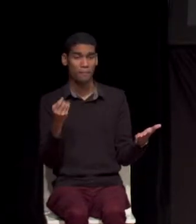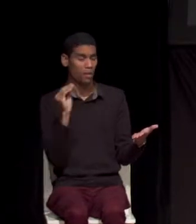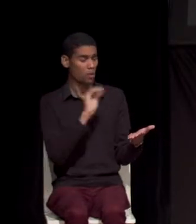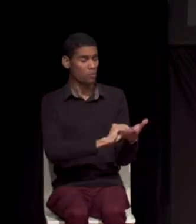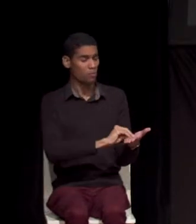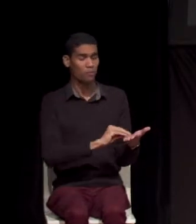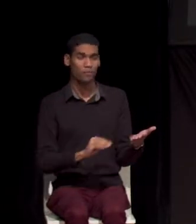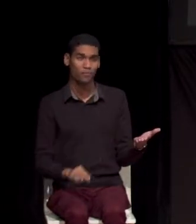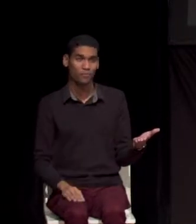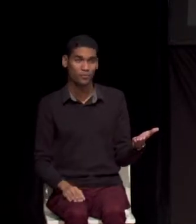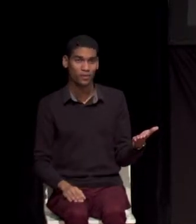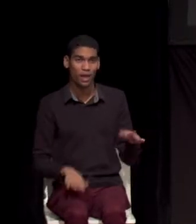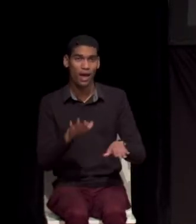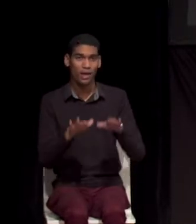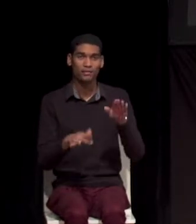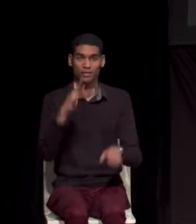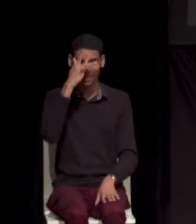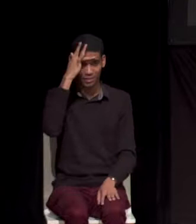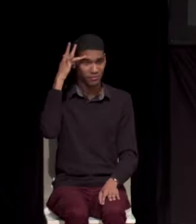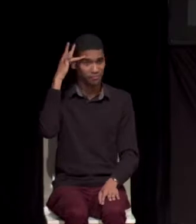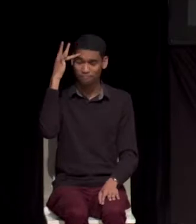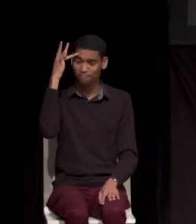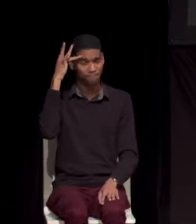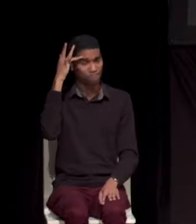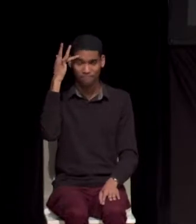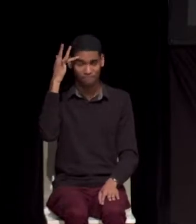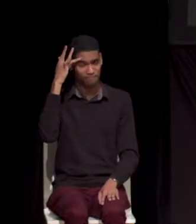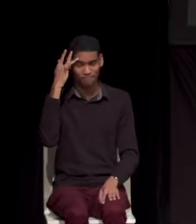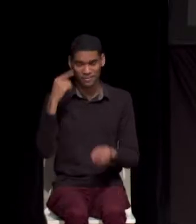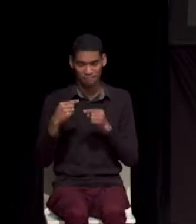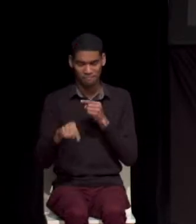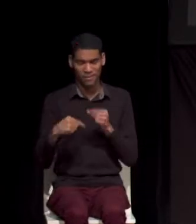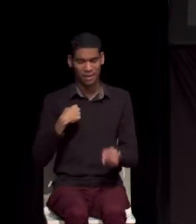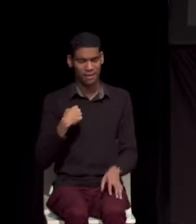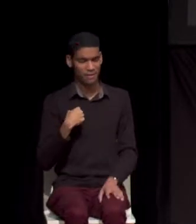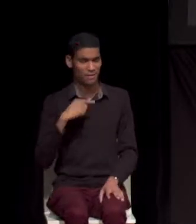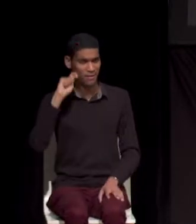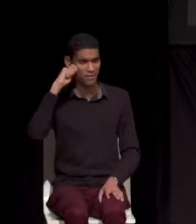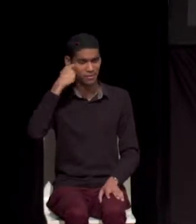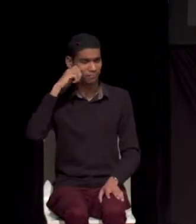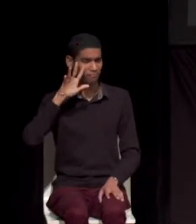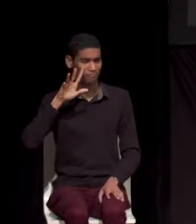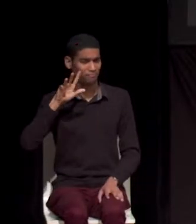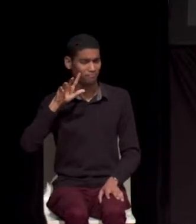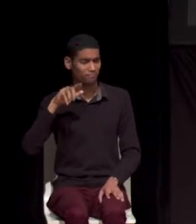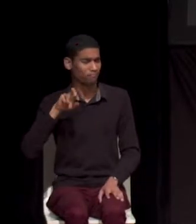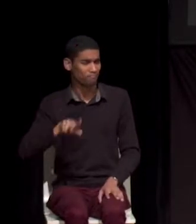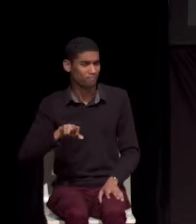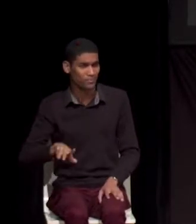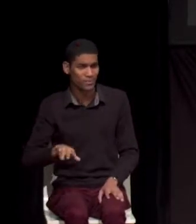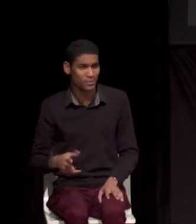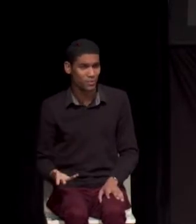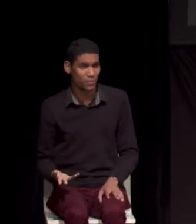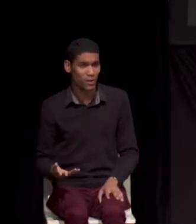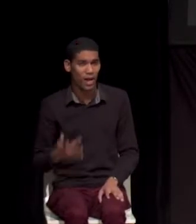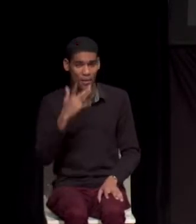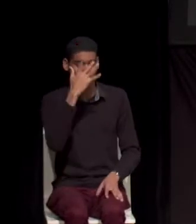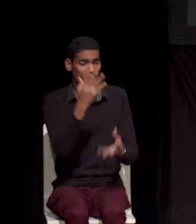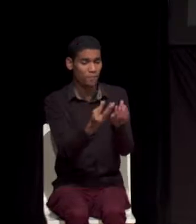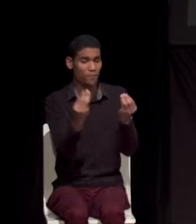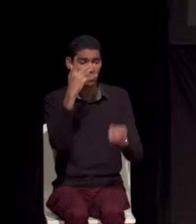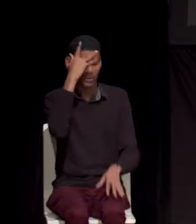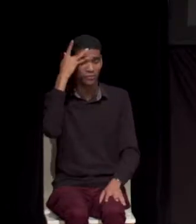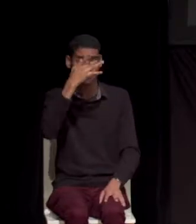vezes elas não se identificam como negras, né? Porque o cabelo é liso ou porque não é liso. Então as pessoas têm que ter